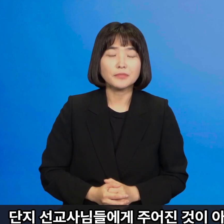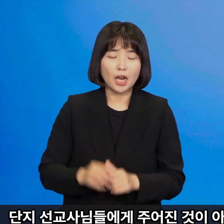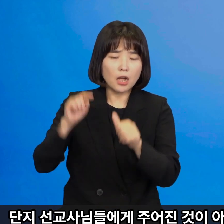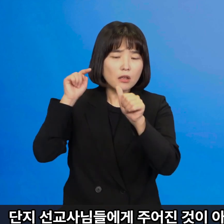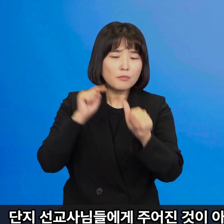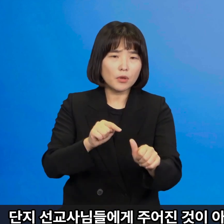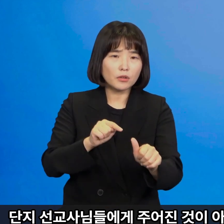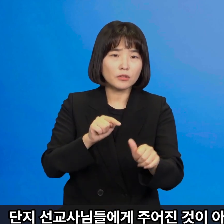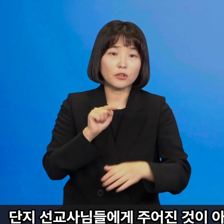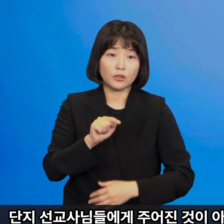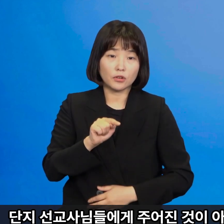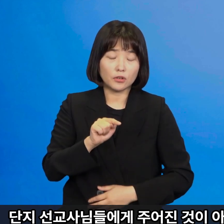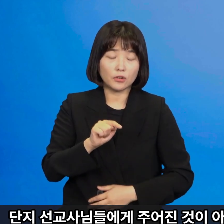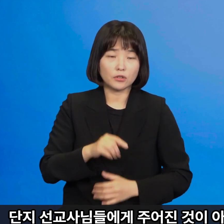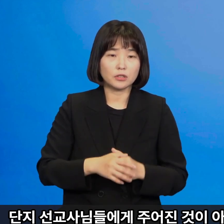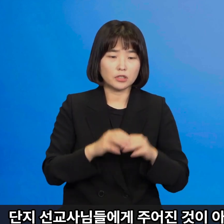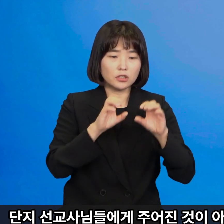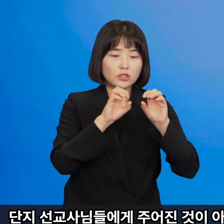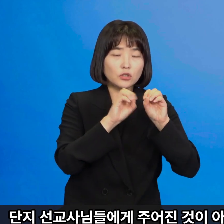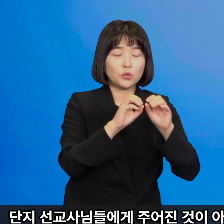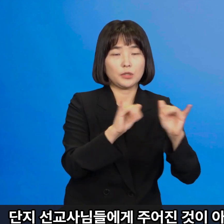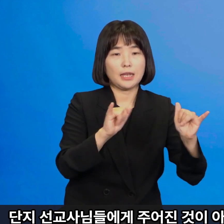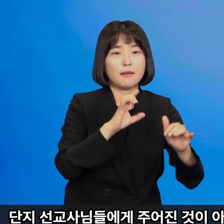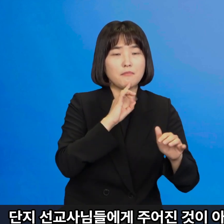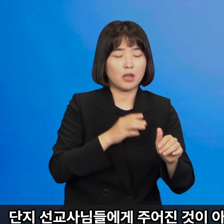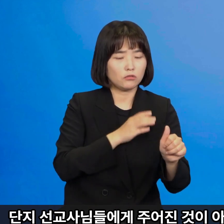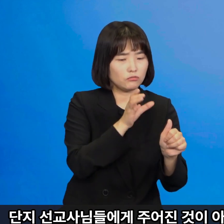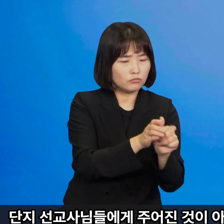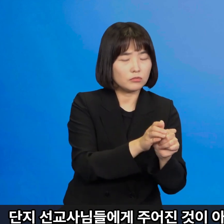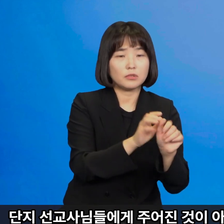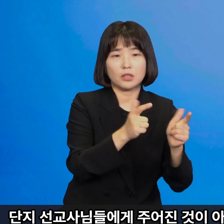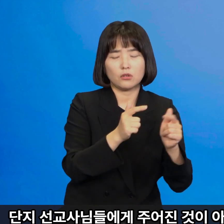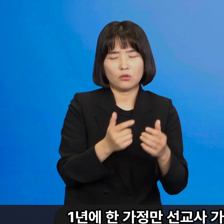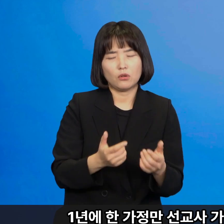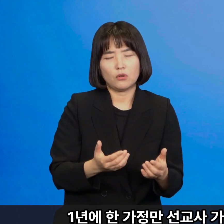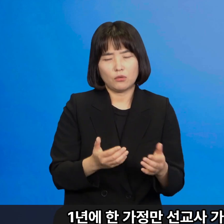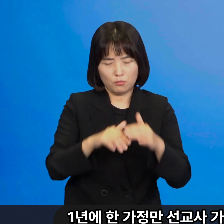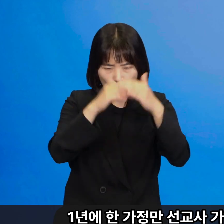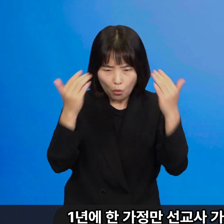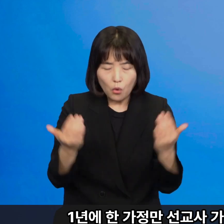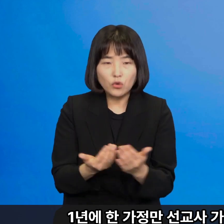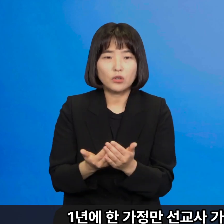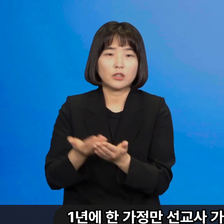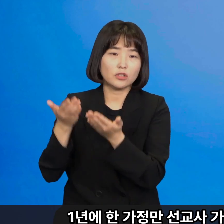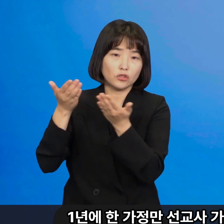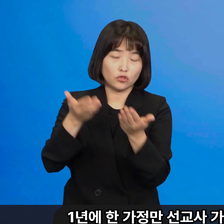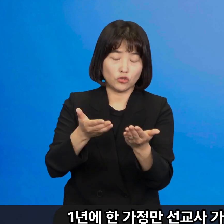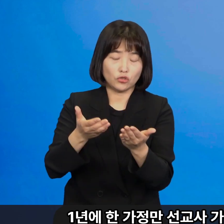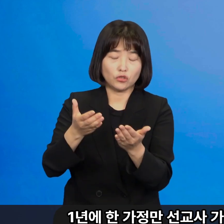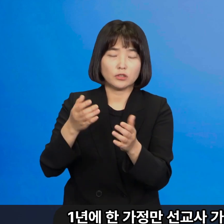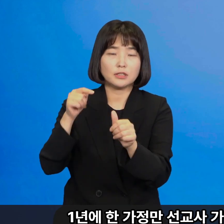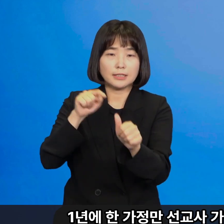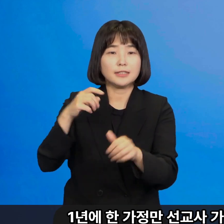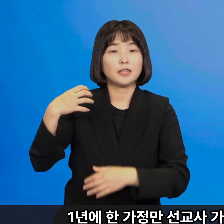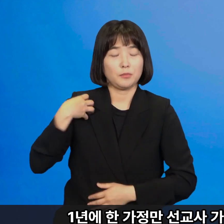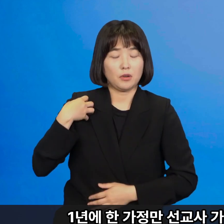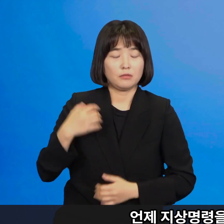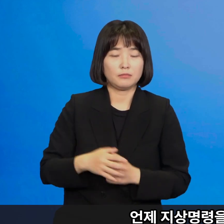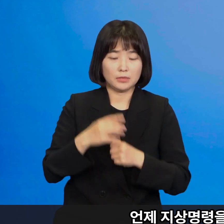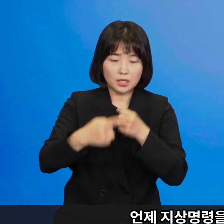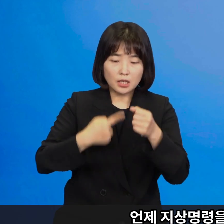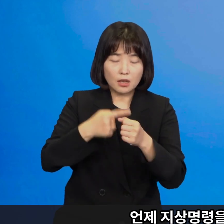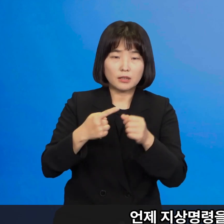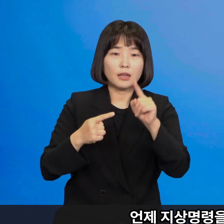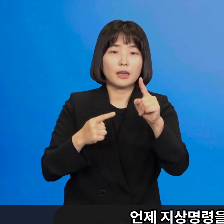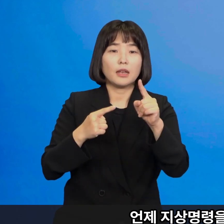단지 선교사님들에게 주어진 것이 아니고 우리 모두에게 주어진 사명입니다. 1년에 한 가정만 선교사 가정을 이렇게 보낸다고 한다면